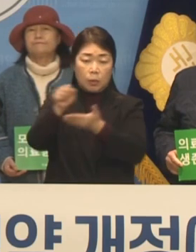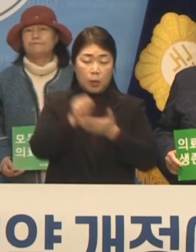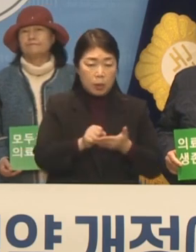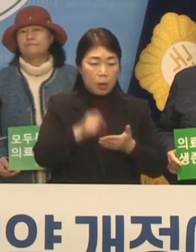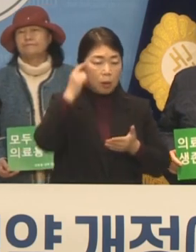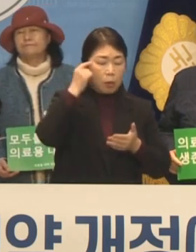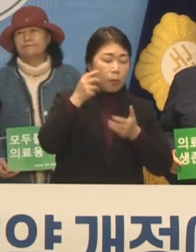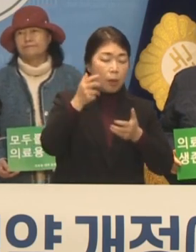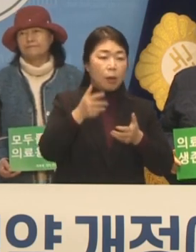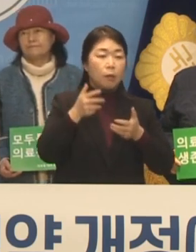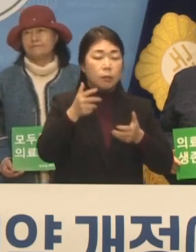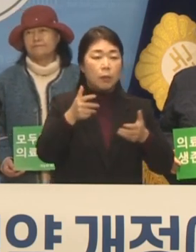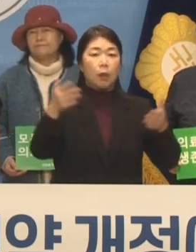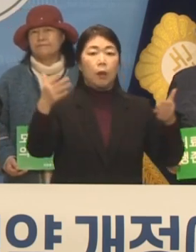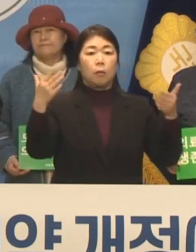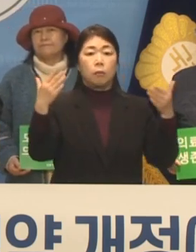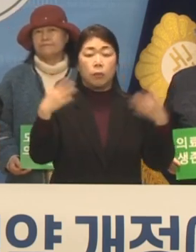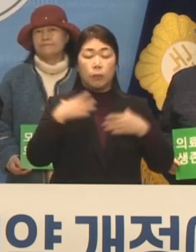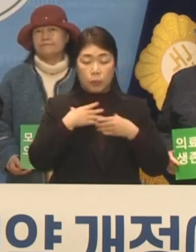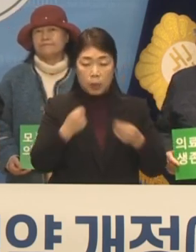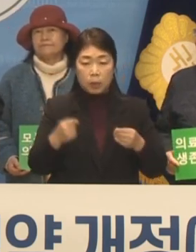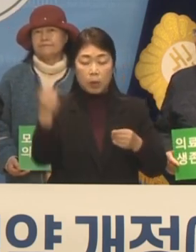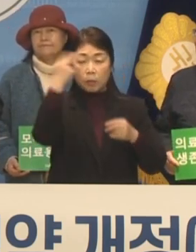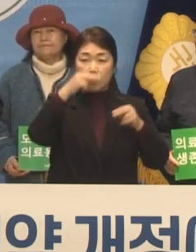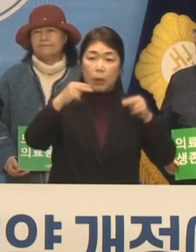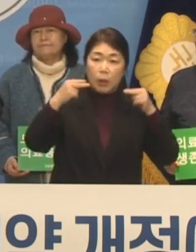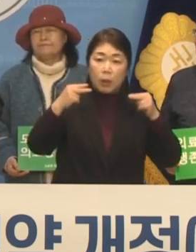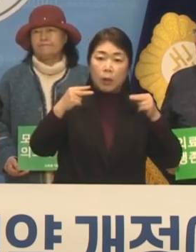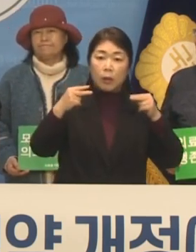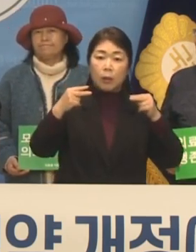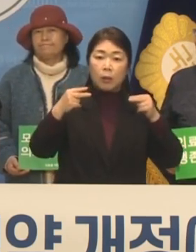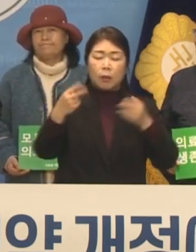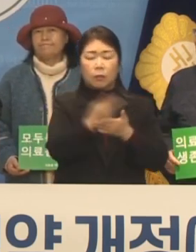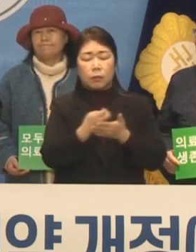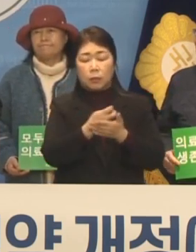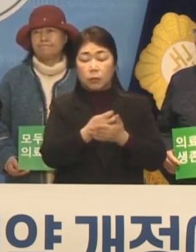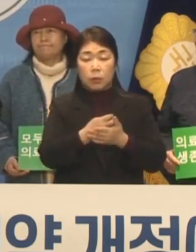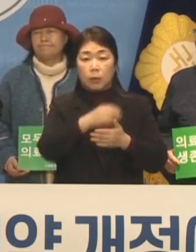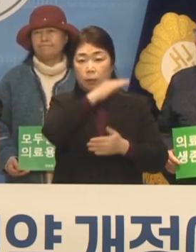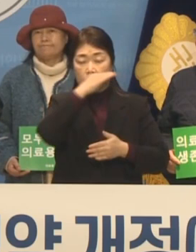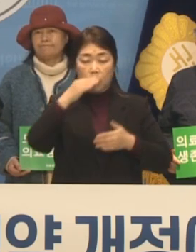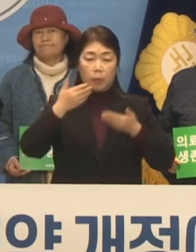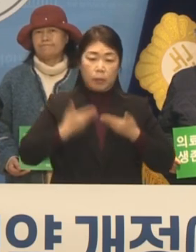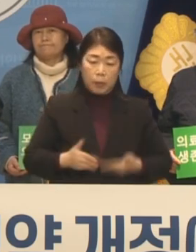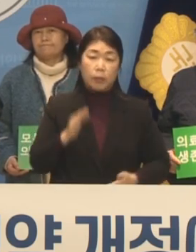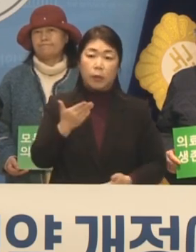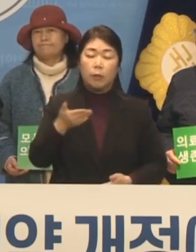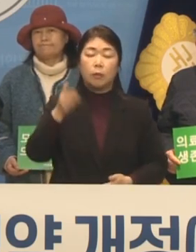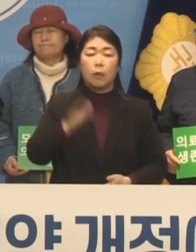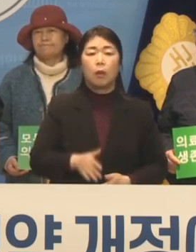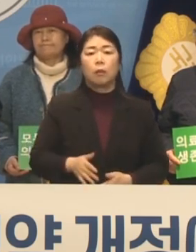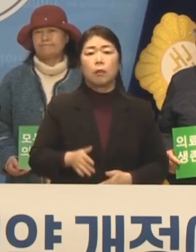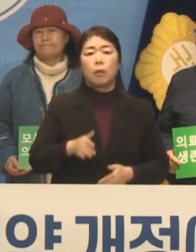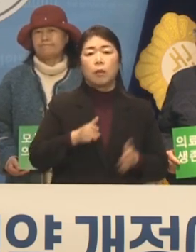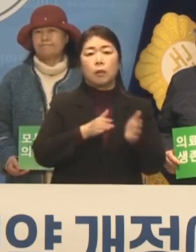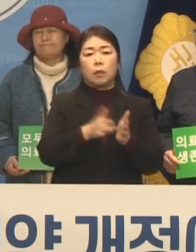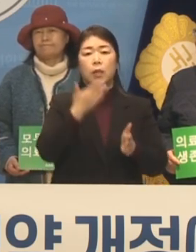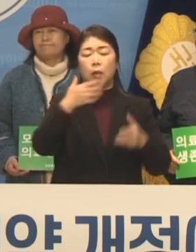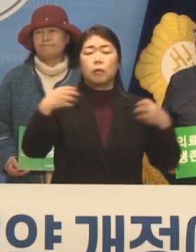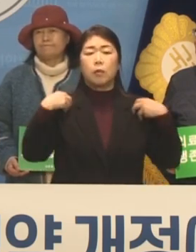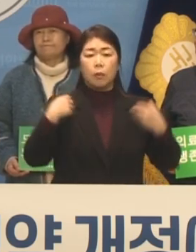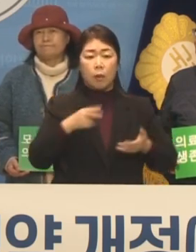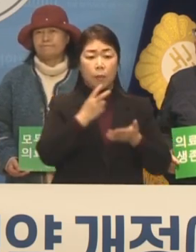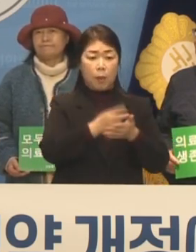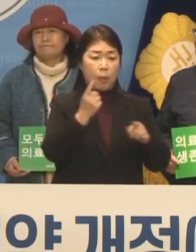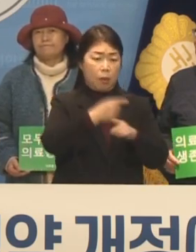멈추고 부모님과 눈을 맞추는 일이 생겨났습니다. 하지만 주무부처인 식약처가 관계 법령을